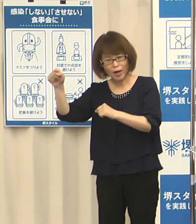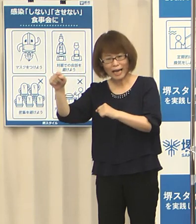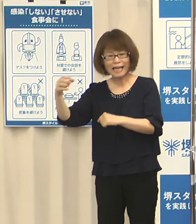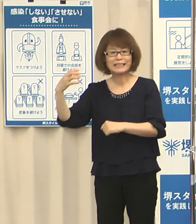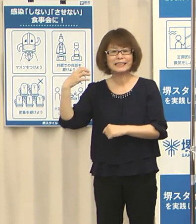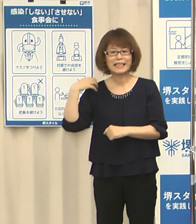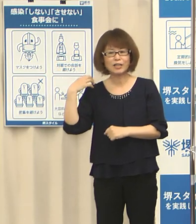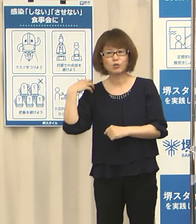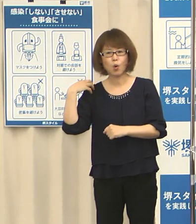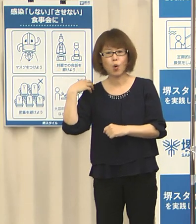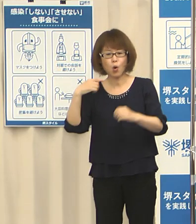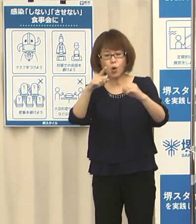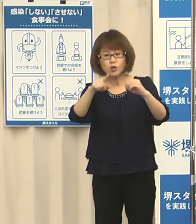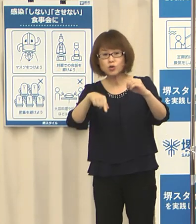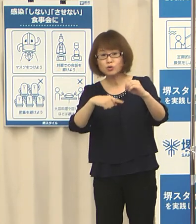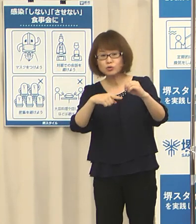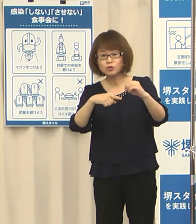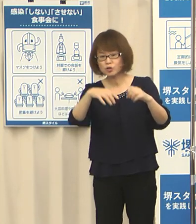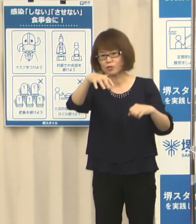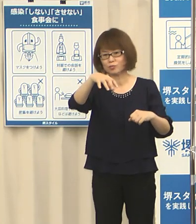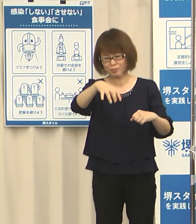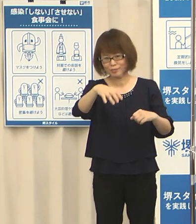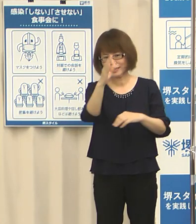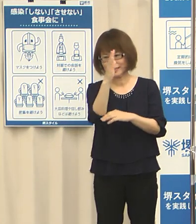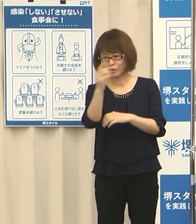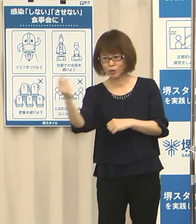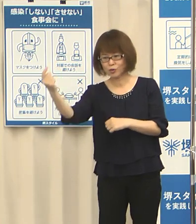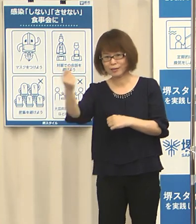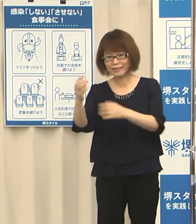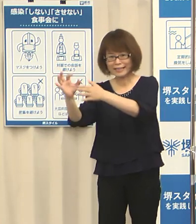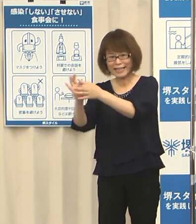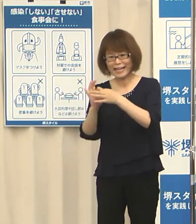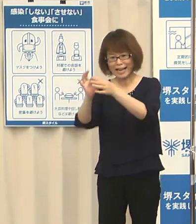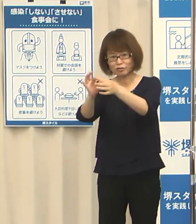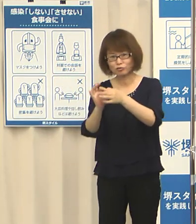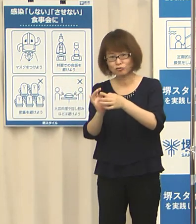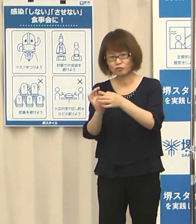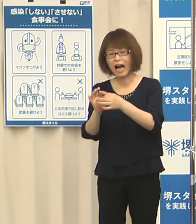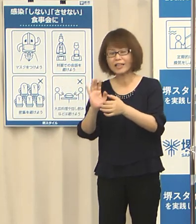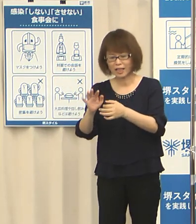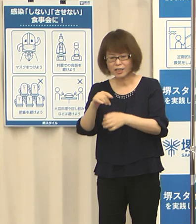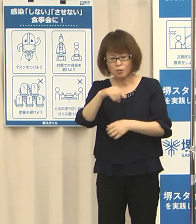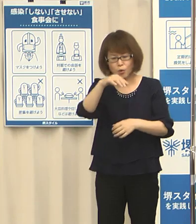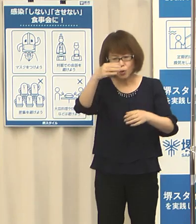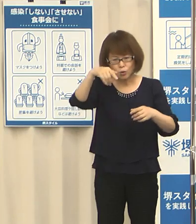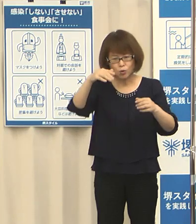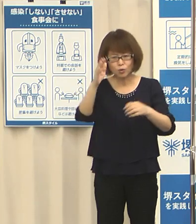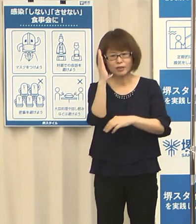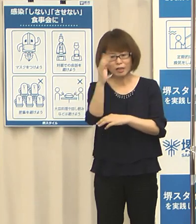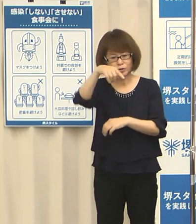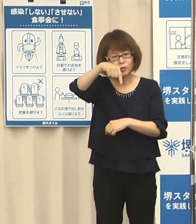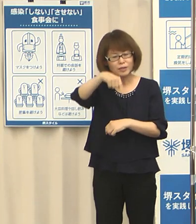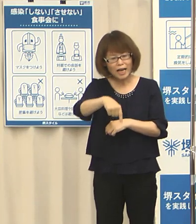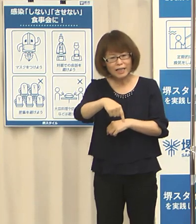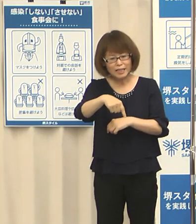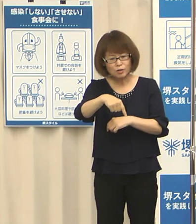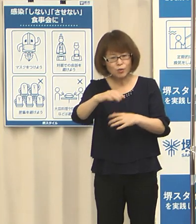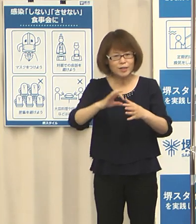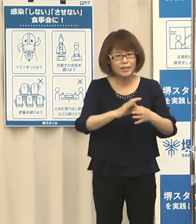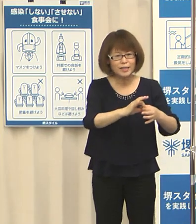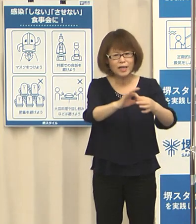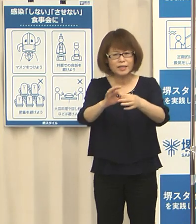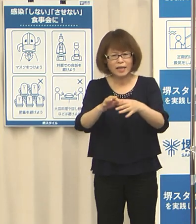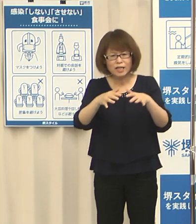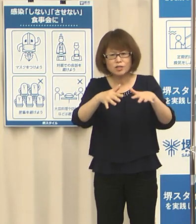管の局に連絡をいただいてですね、その取り組みというのが他の局との連携が広がらなかったり、もしく